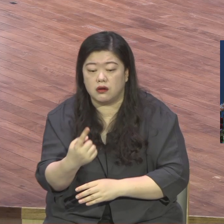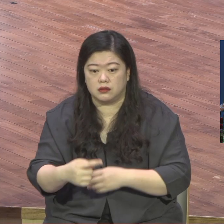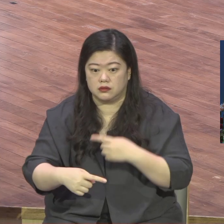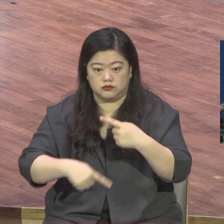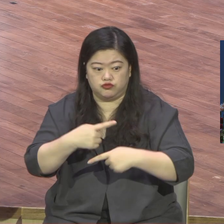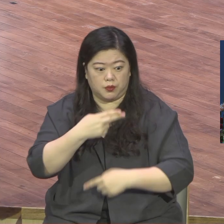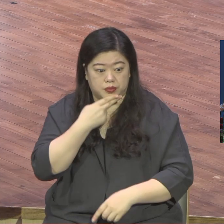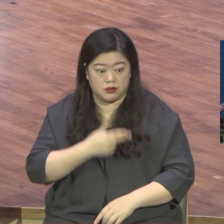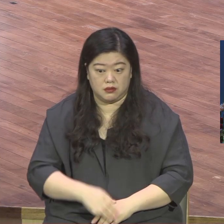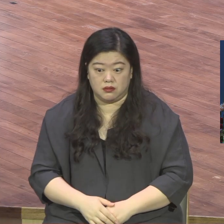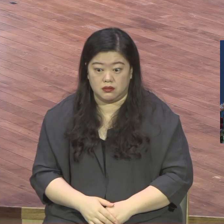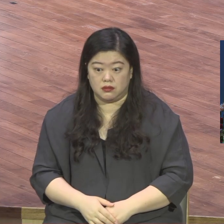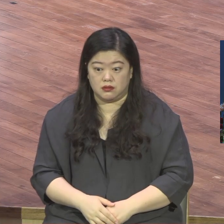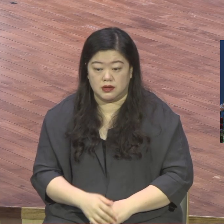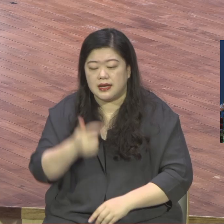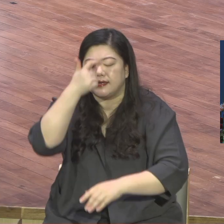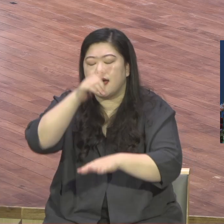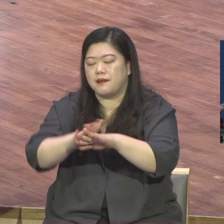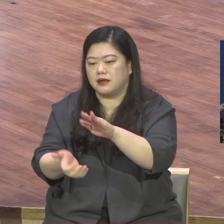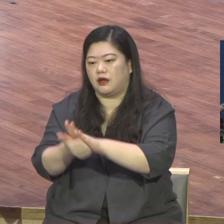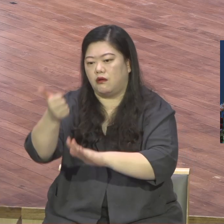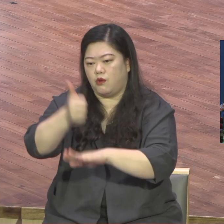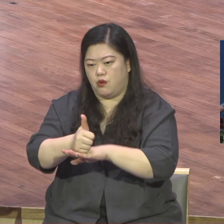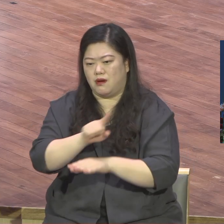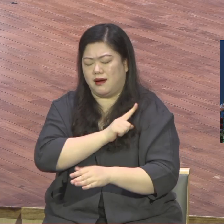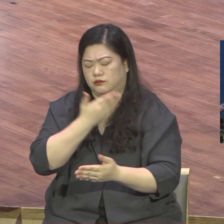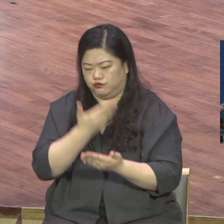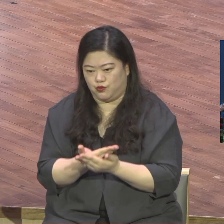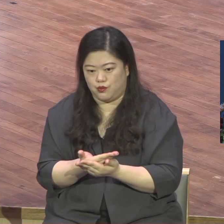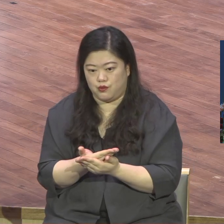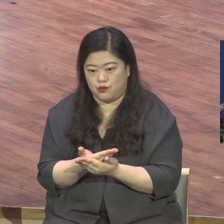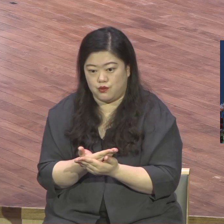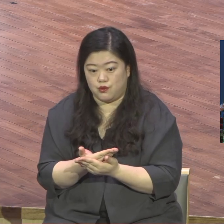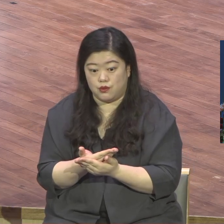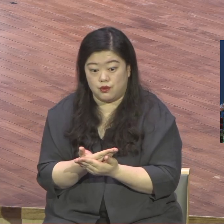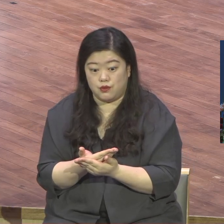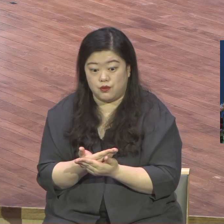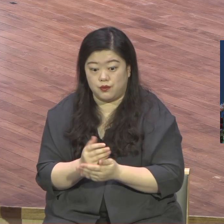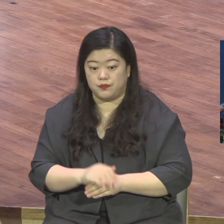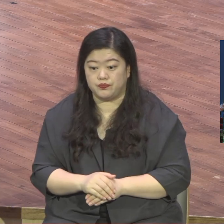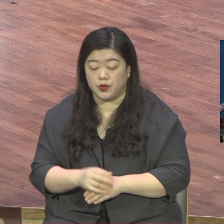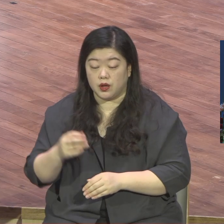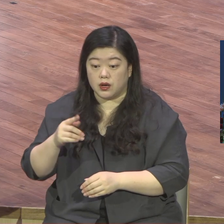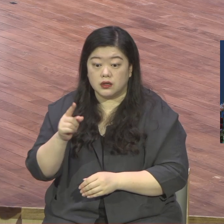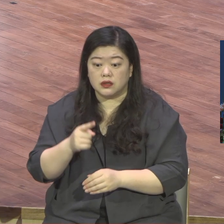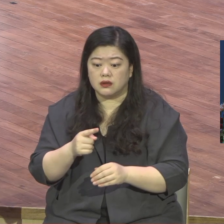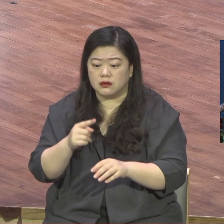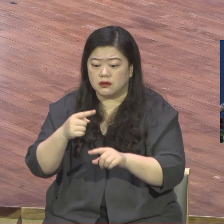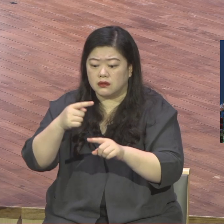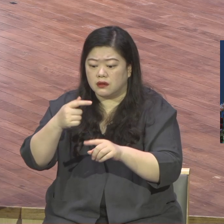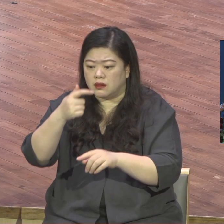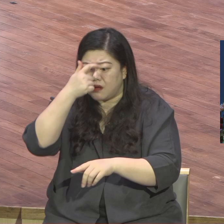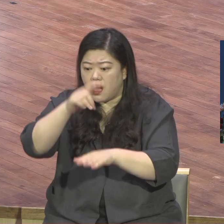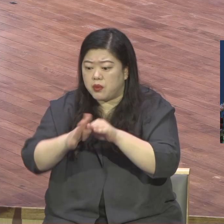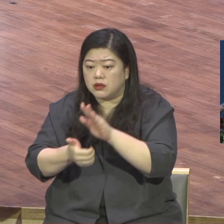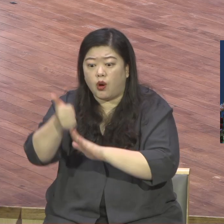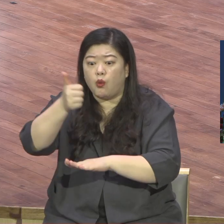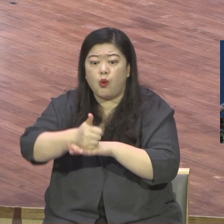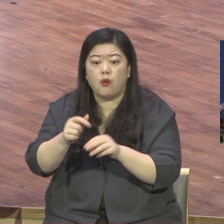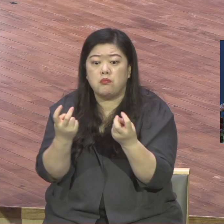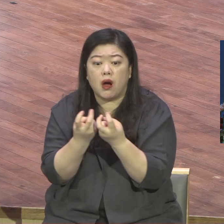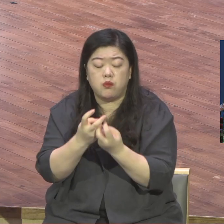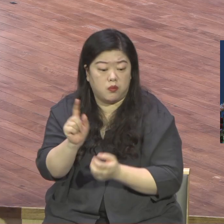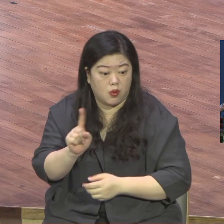예배 성공자가 누구냐? 하나님의 말씀을 들었으면 실천하는 어플리케이션,